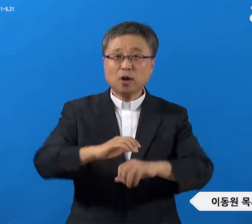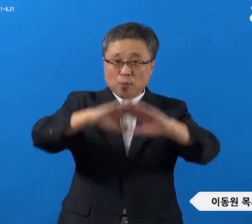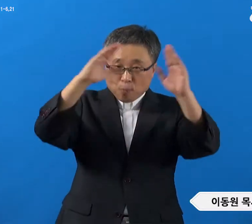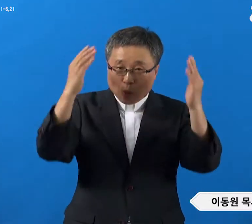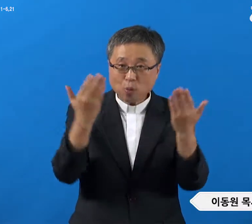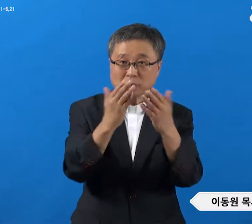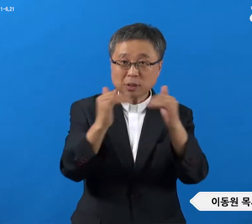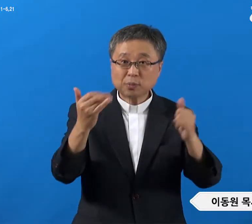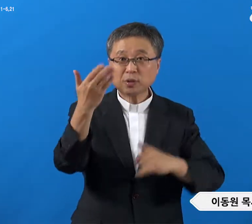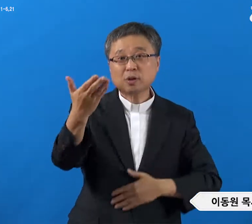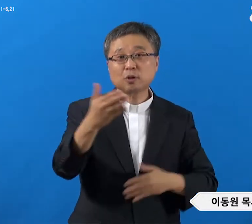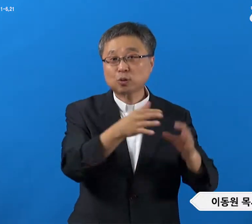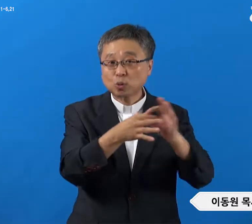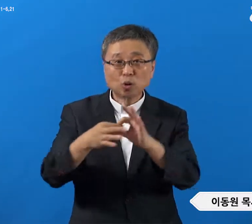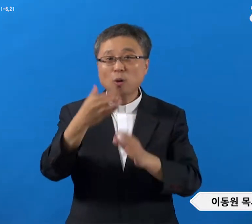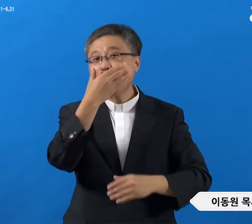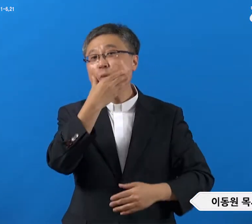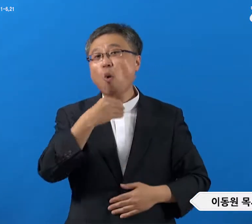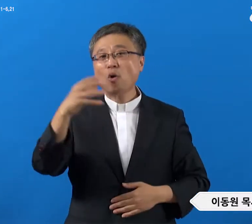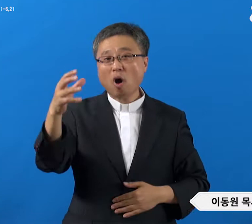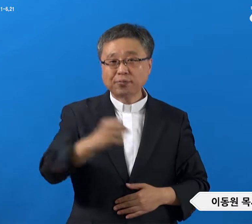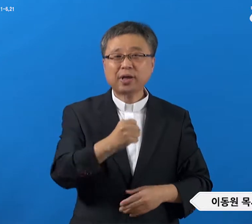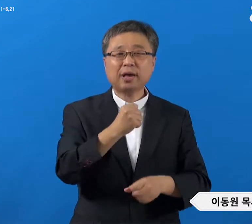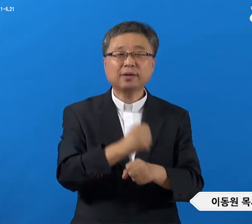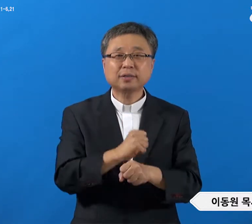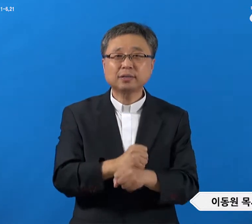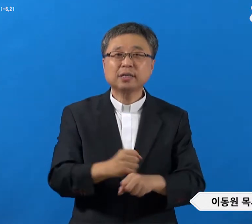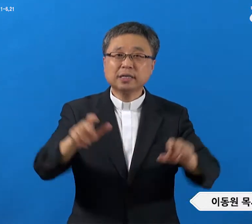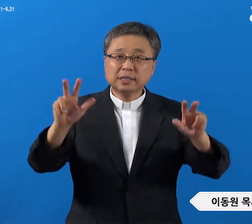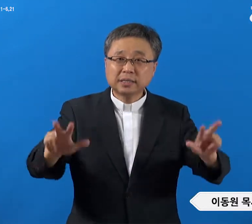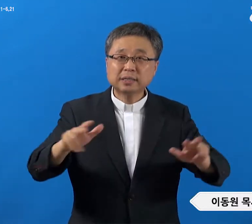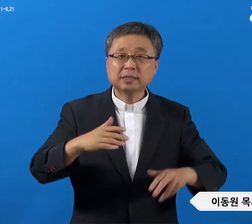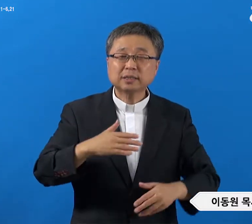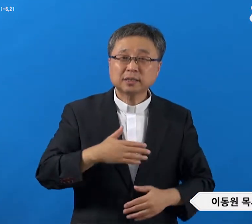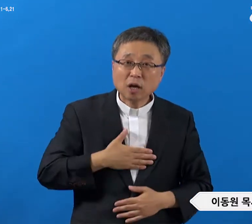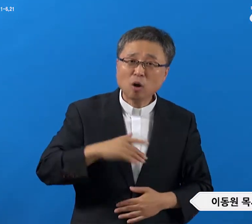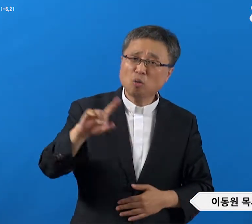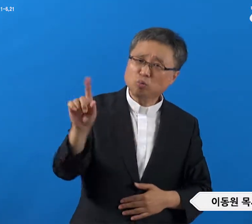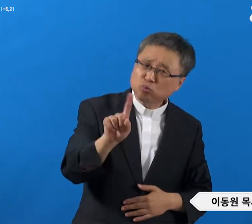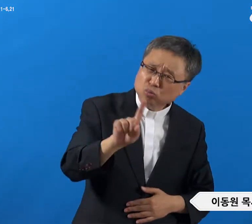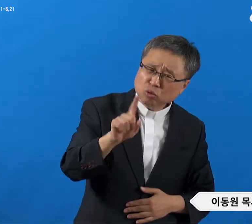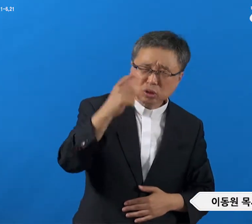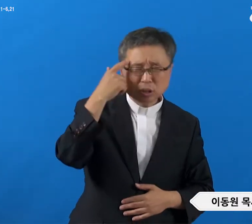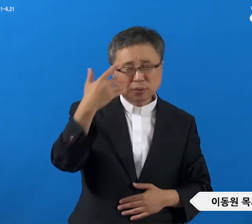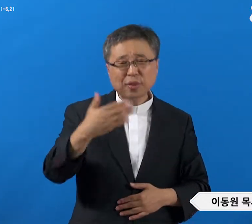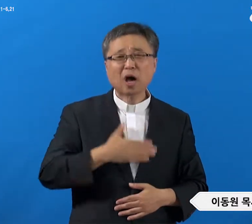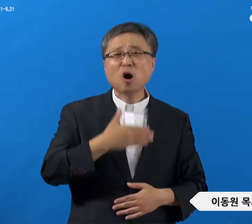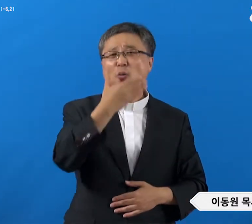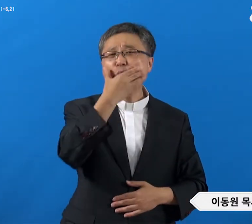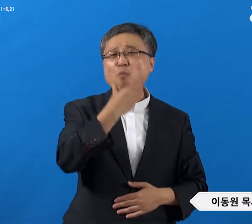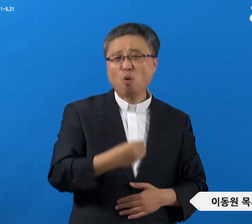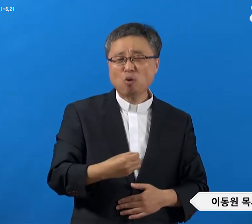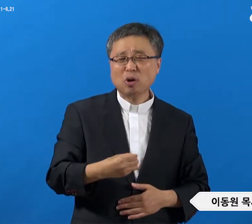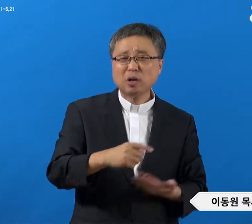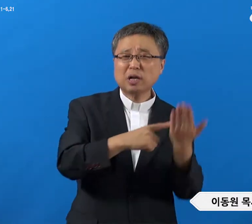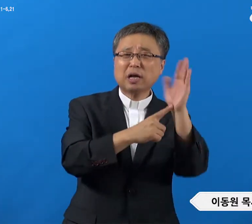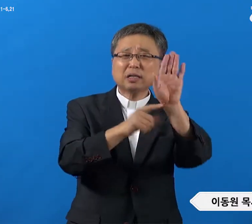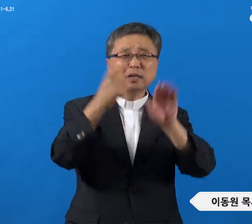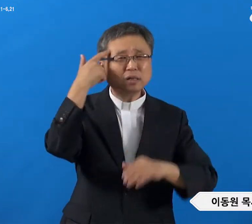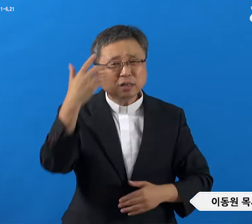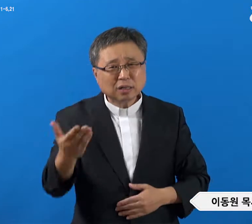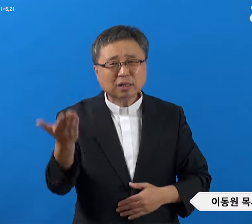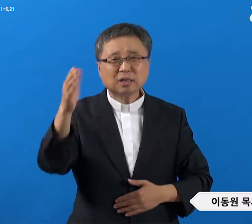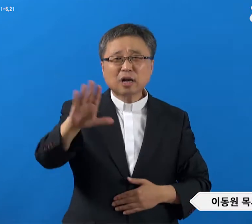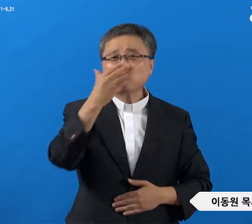모든 사람이 너를 통해서 복을 얻어야 한다. 자, 내가 뭐길래 사람들에게 복을 끼쳐요? 그러나 이